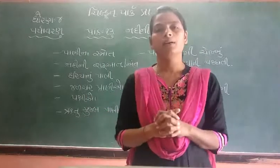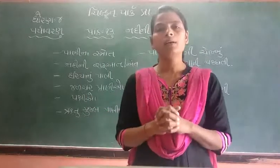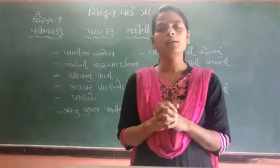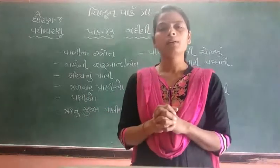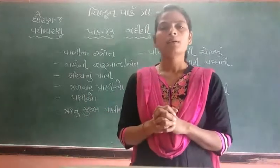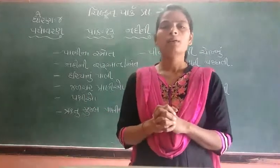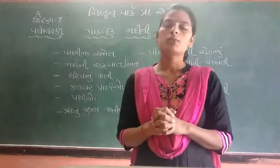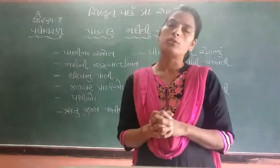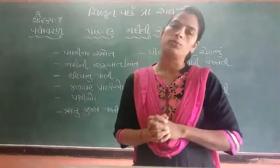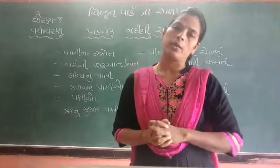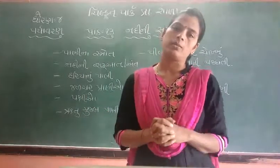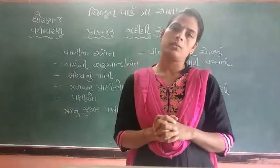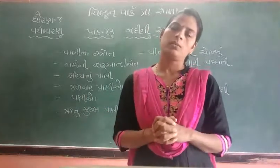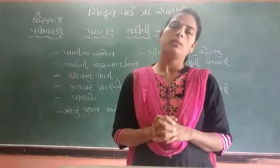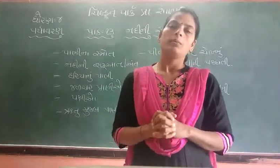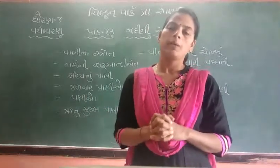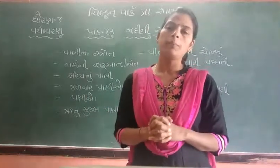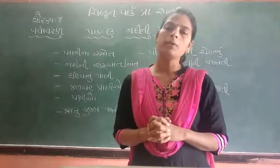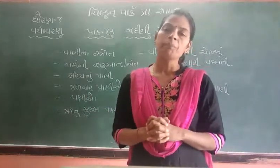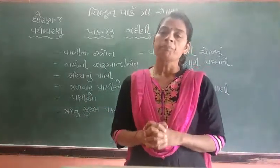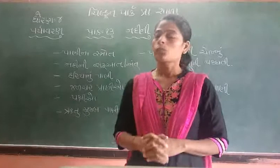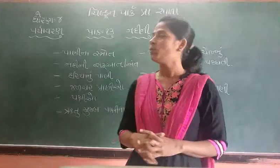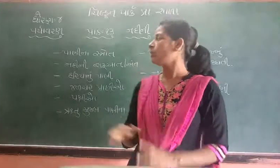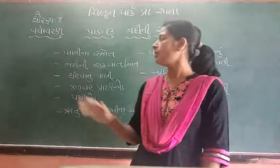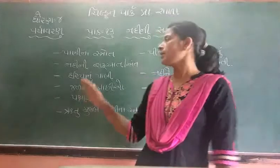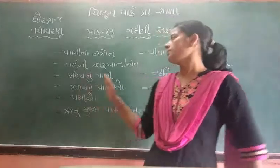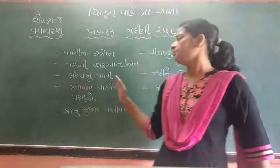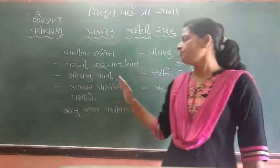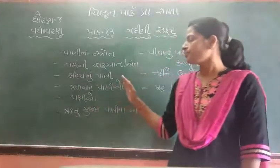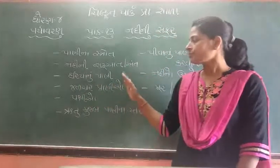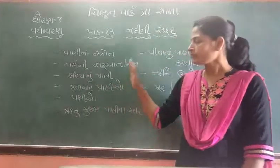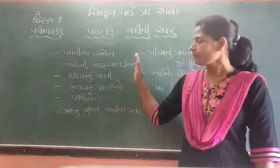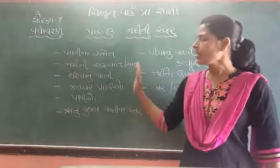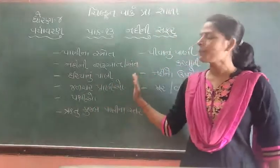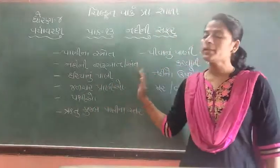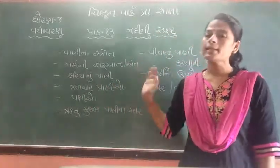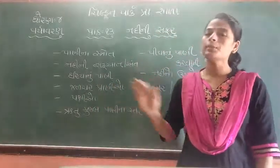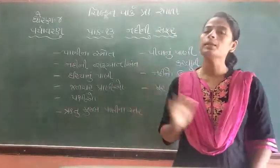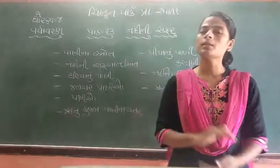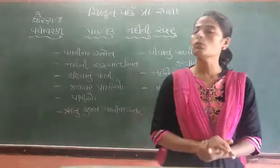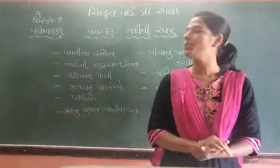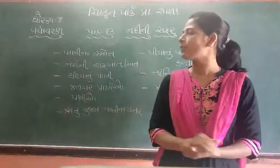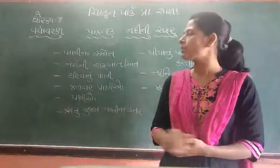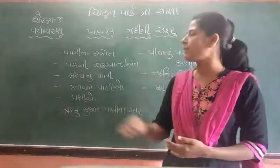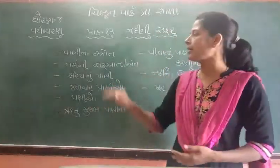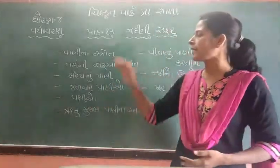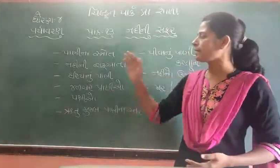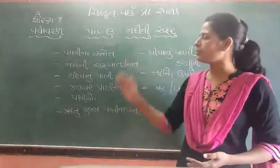અંદર જતું રહે છે બરાબર. તો નદી આપણને કેટલી બધી રીતે ઉપયોગી છે, પાણી ક્યાંથી મળે